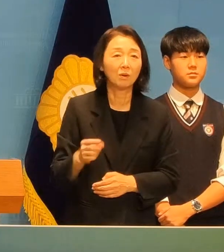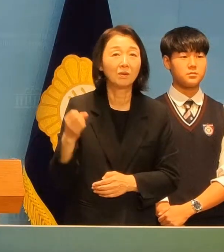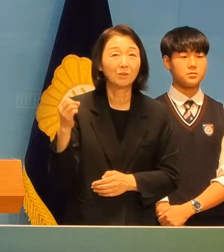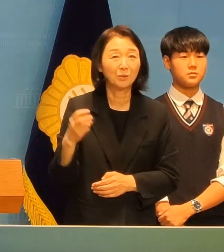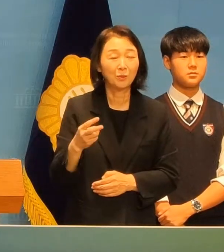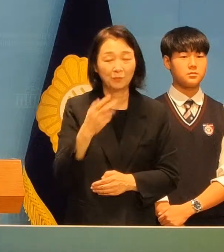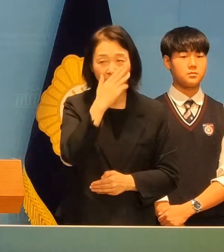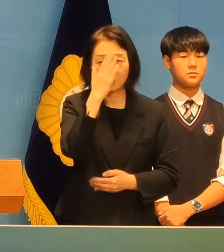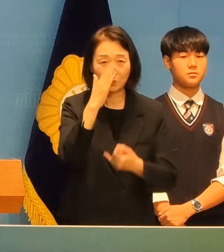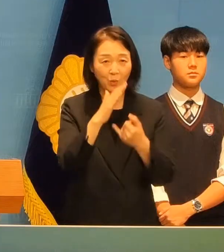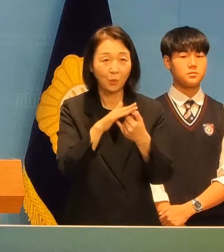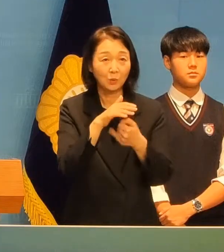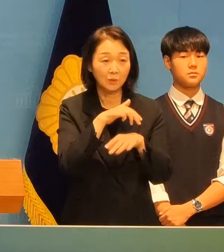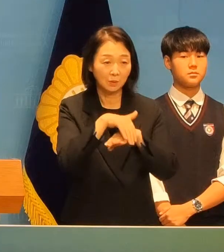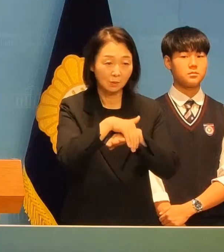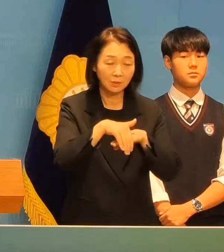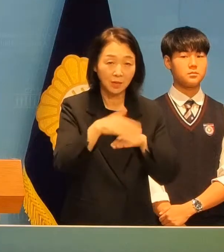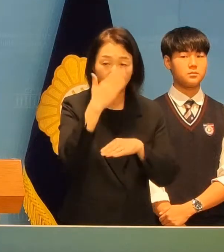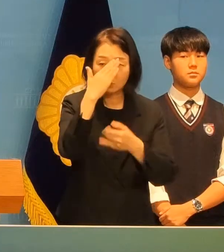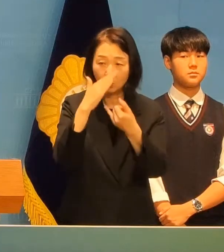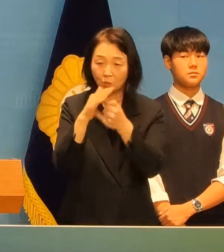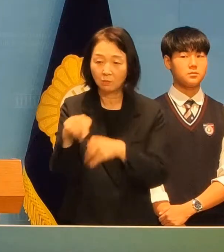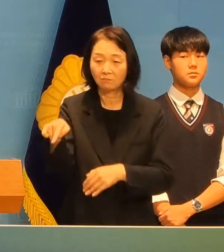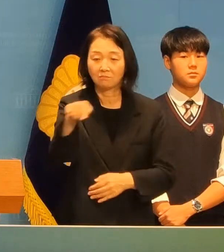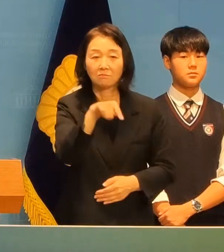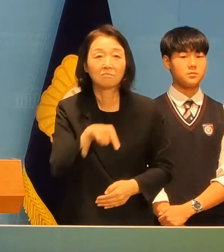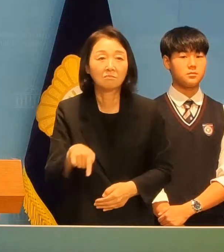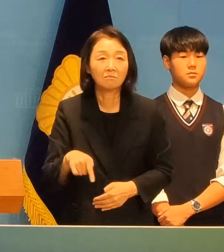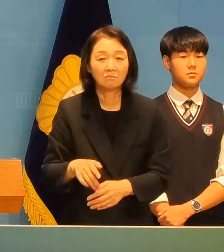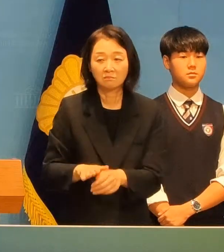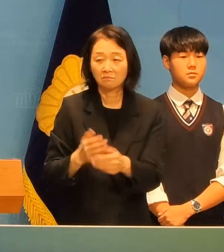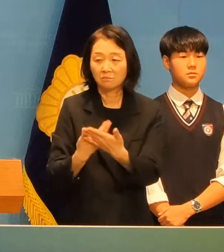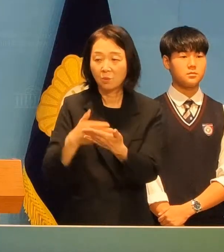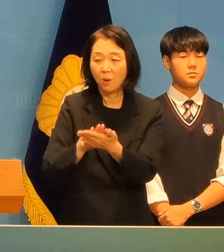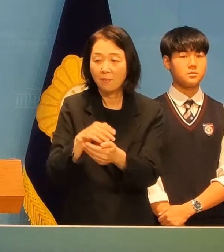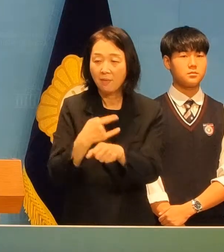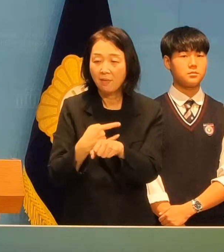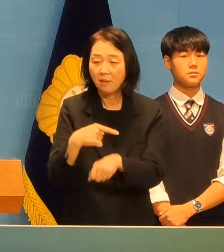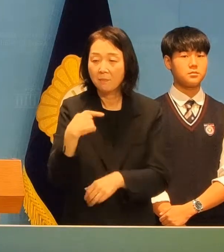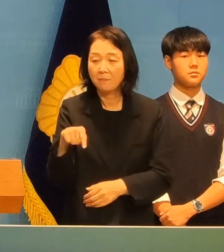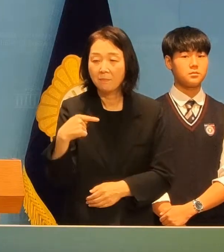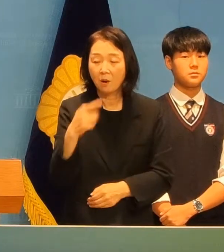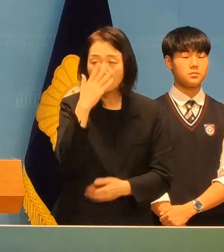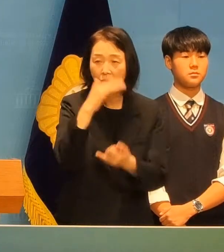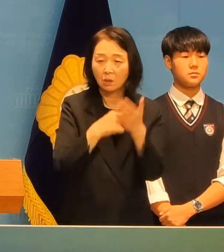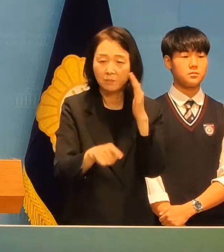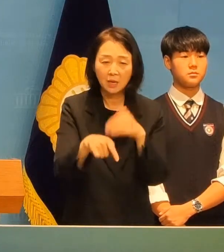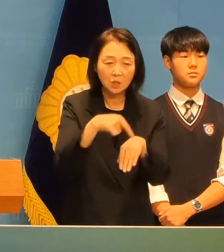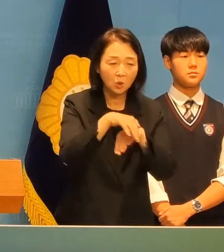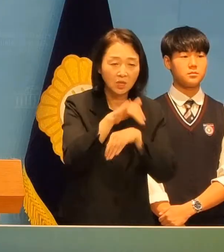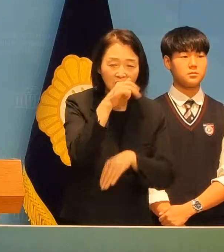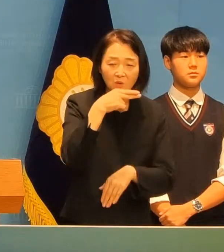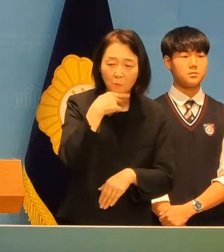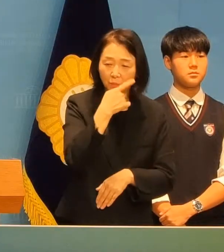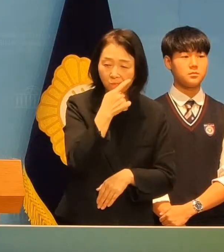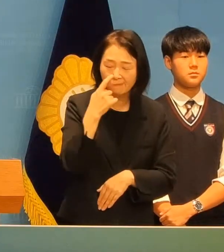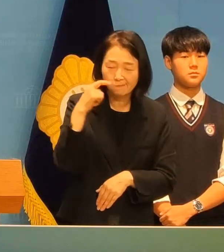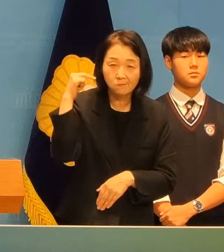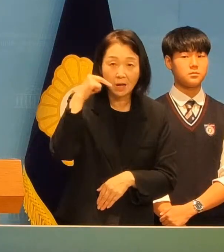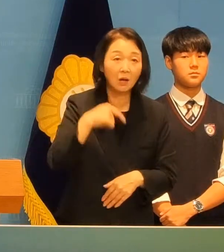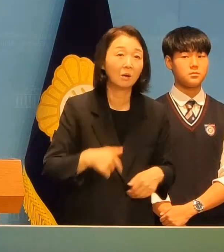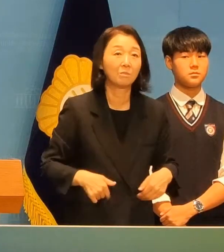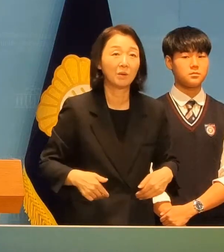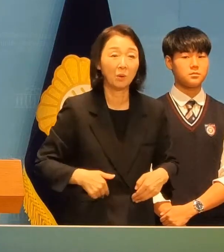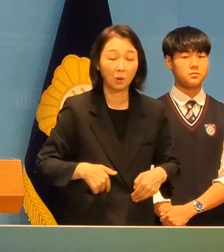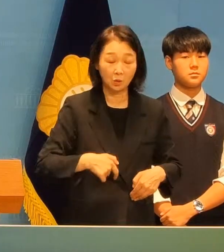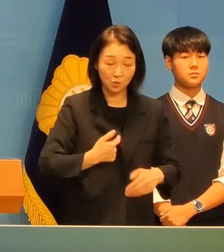많은 청소년 정책이 과연 청소년에게 보완해야 할 점은 없는지, 반대로 청소년에게 피해가 되는 정책은 없는지와 관련해 청소년